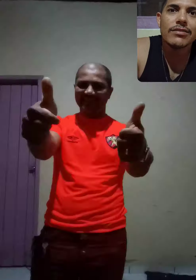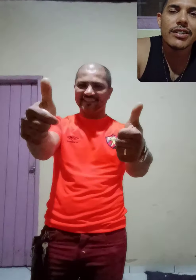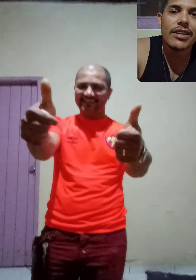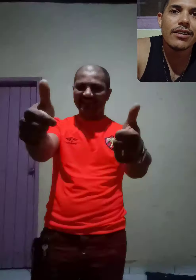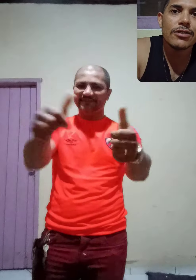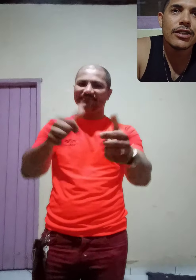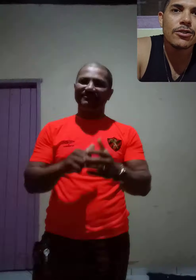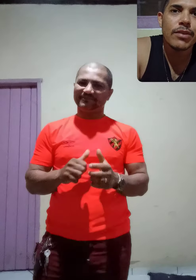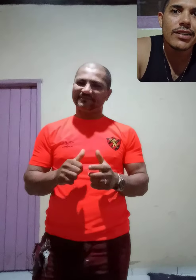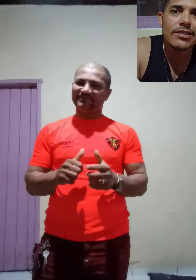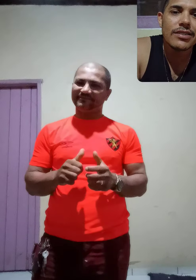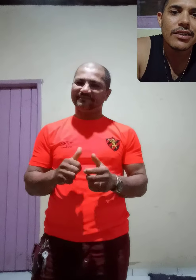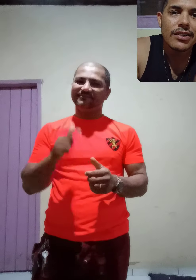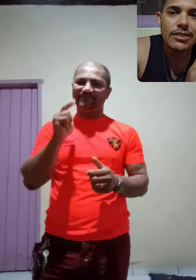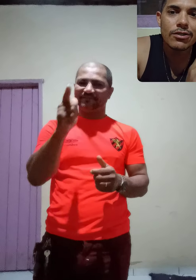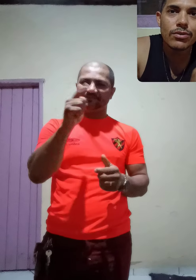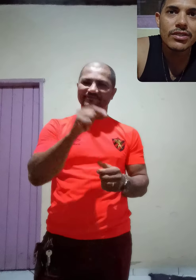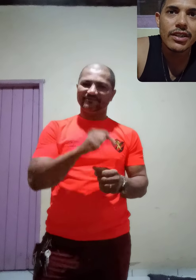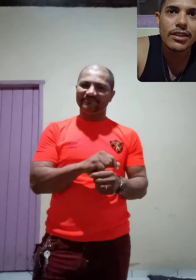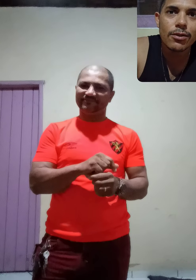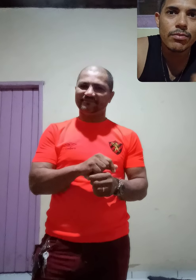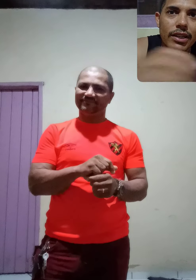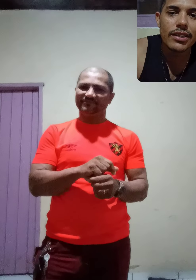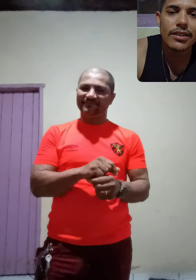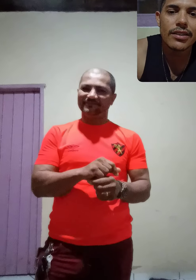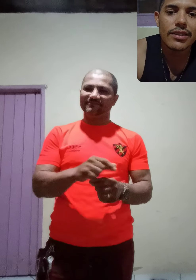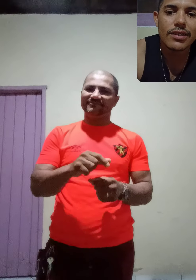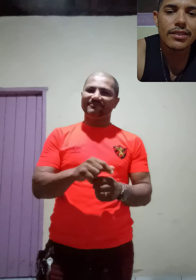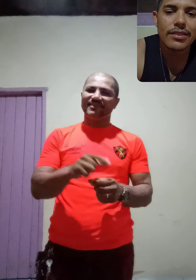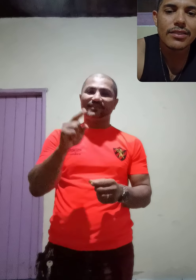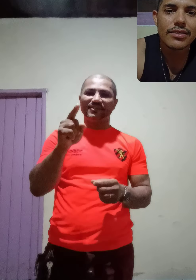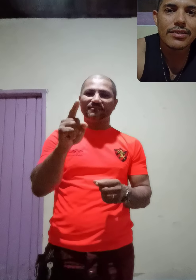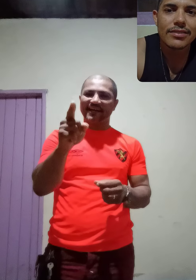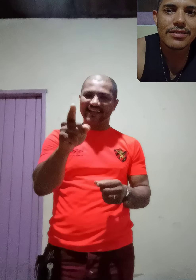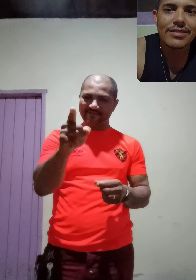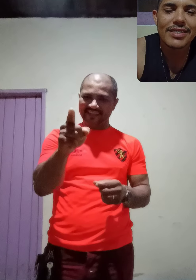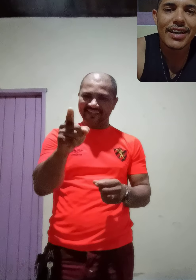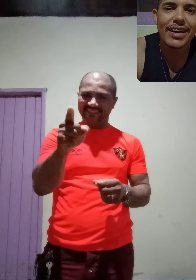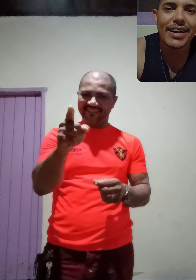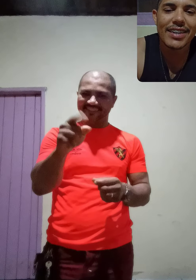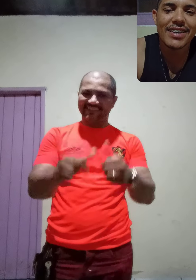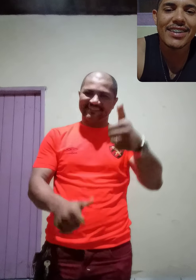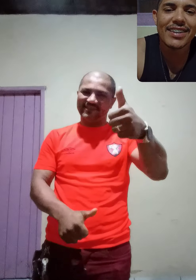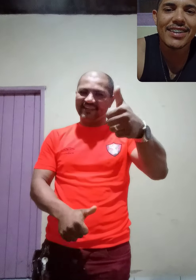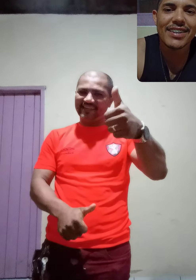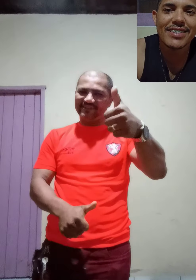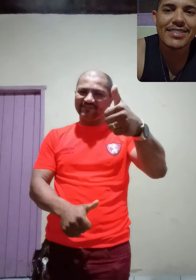daí não, ainda digo mais. Se sua estrela não brilha, Não tente apagar a vida. aí. Valeu!